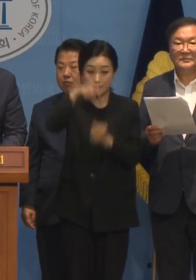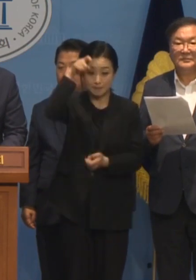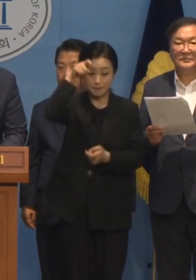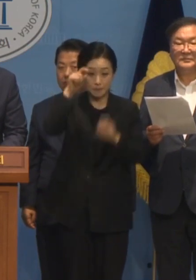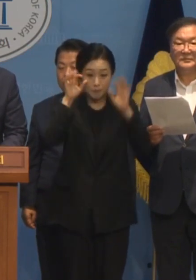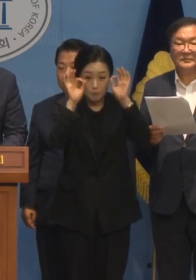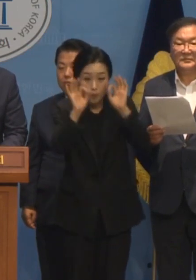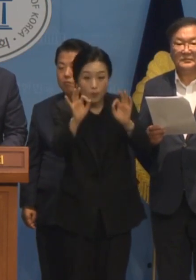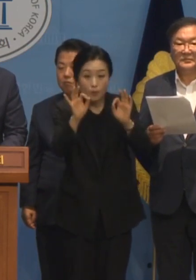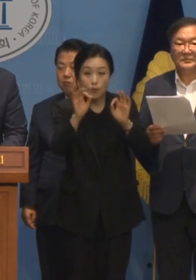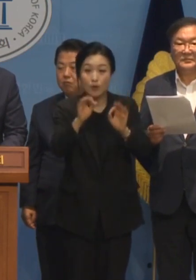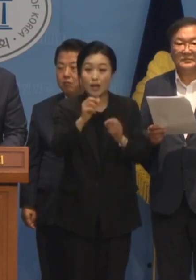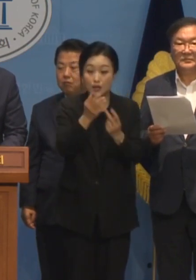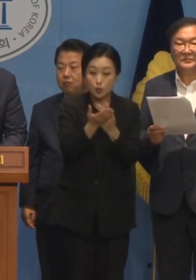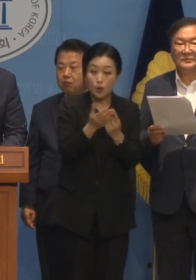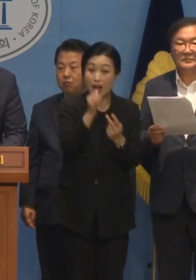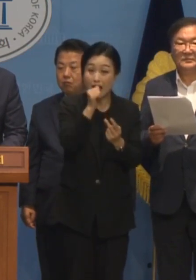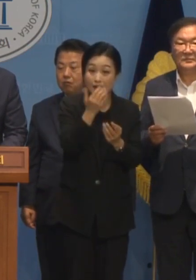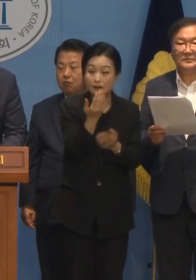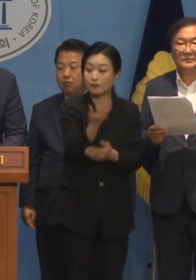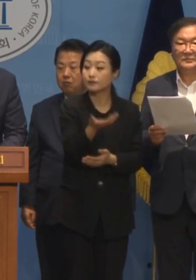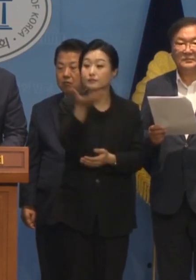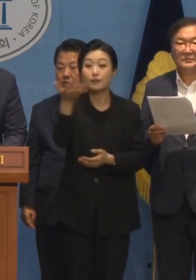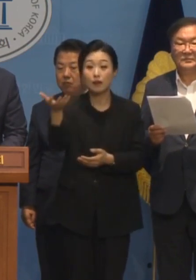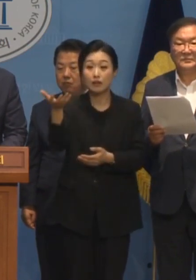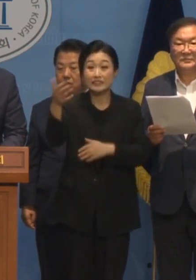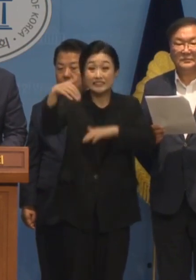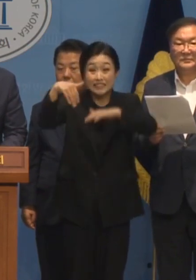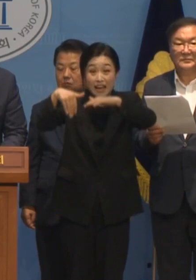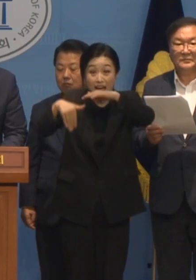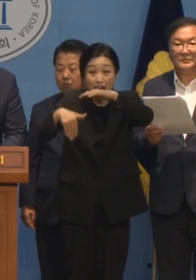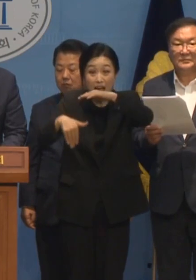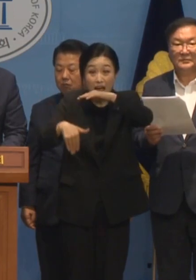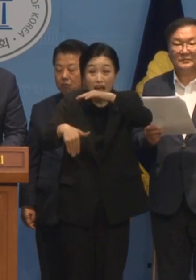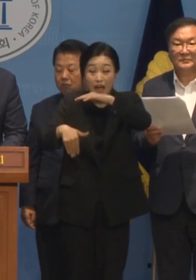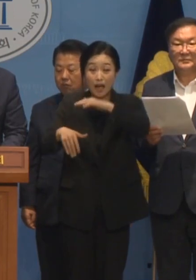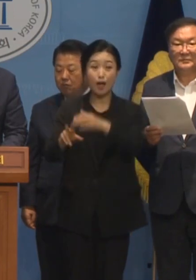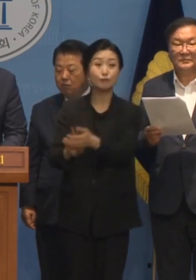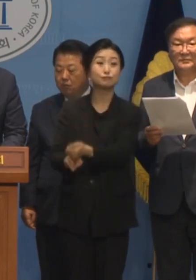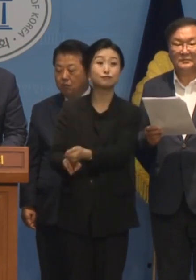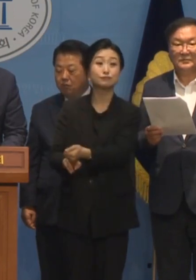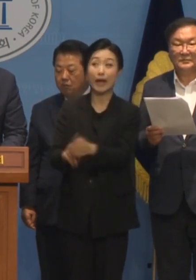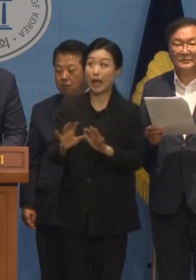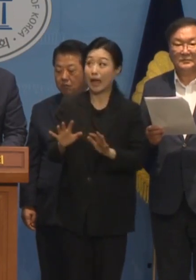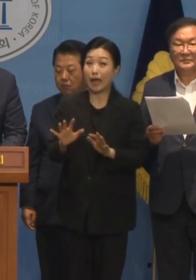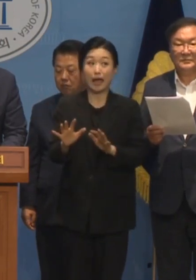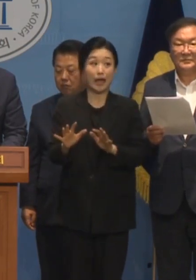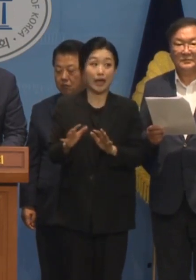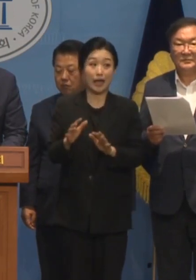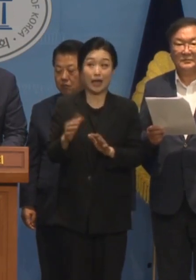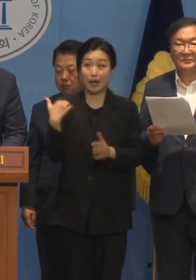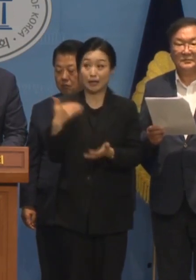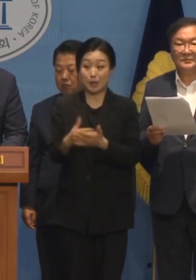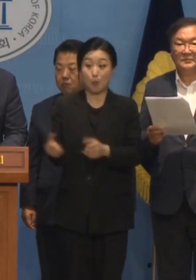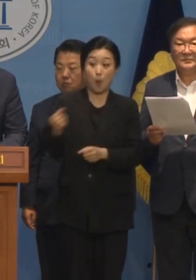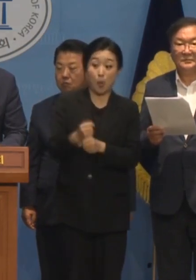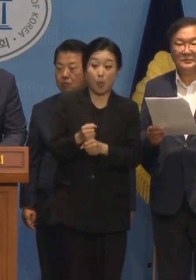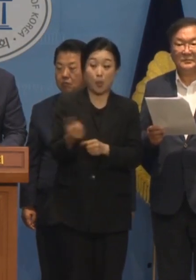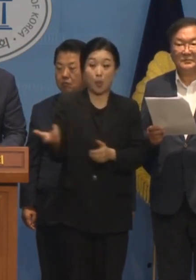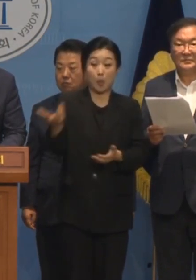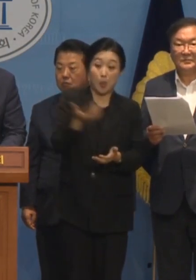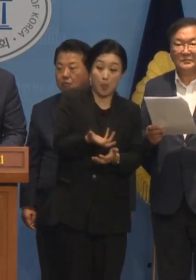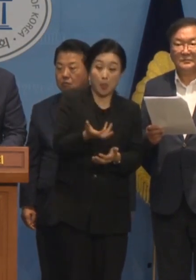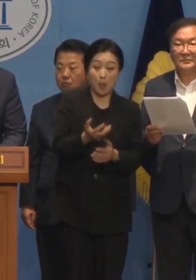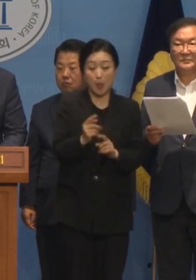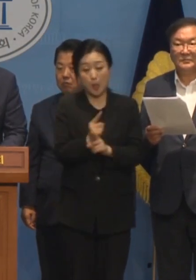결과 철거된 독도 조형물은 지하 깊숙한 수장고에 있다가 급하게 복원작업실로 옮겨진